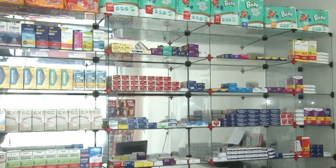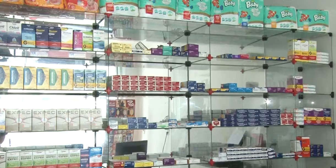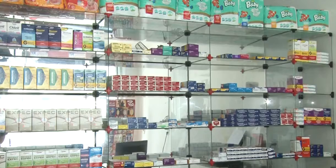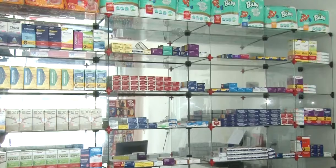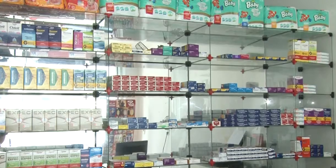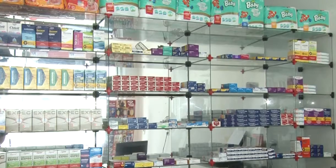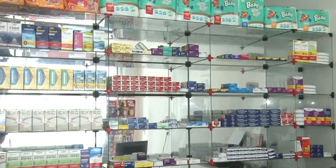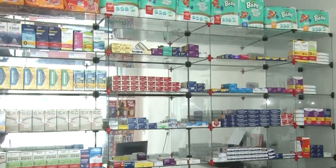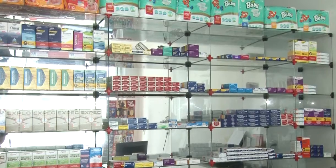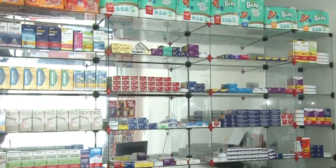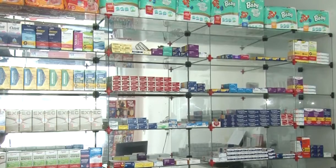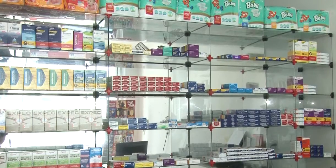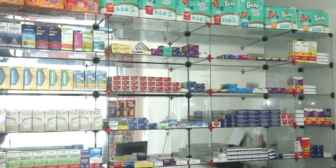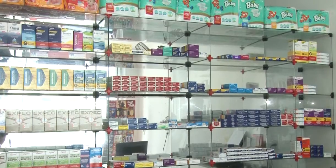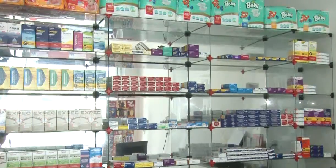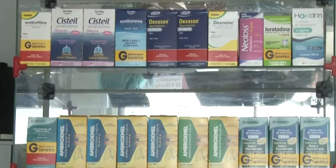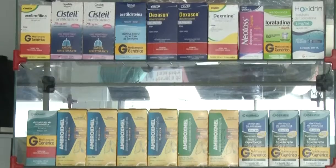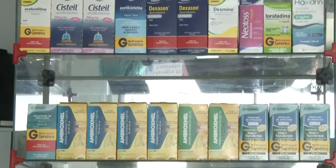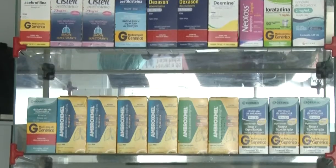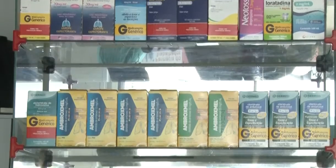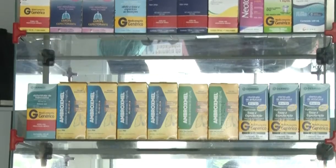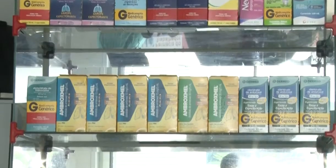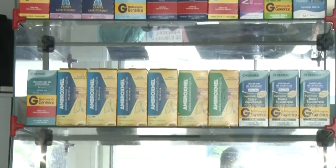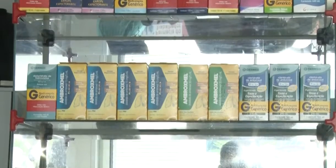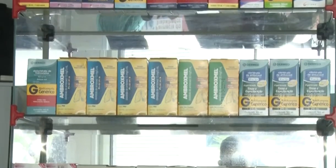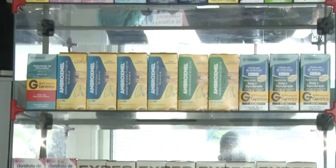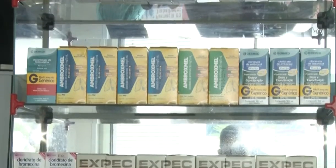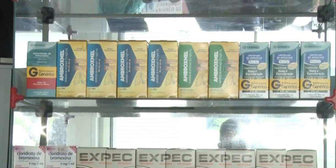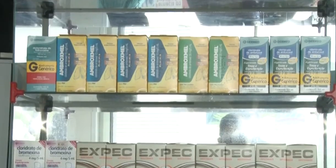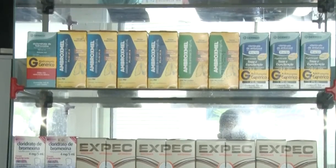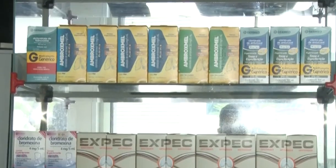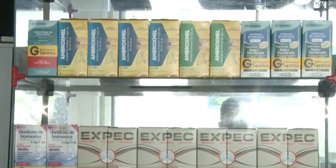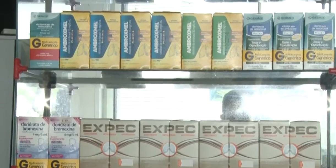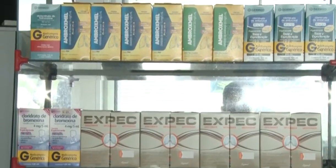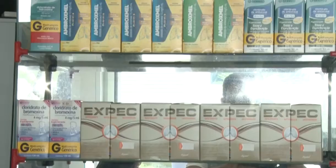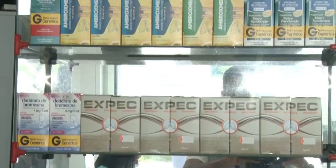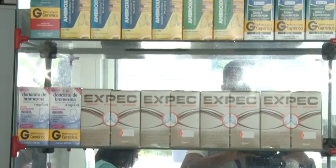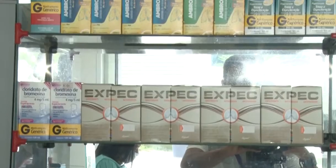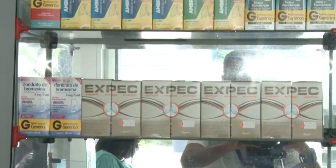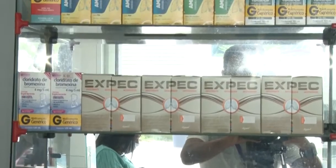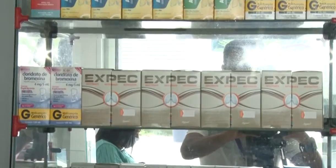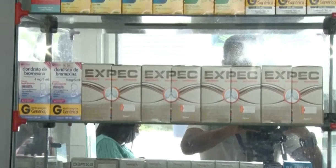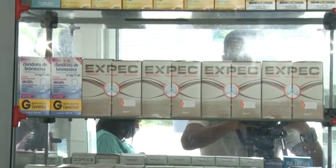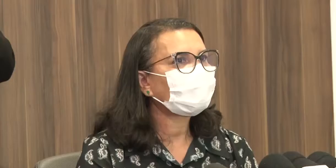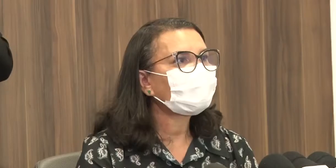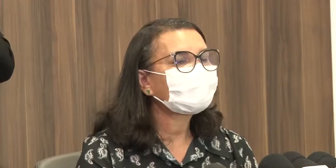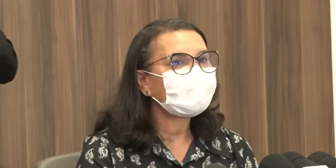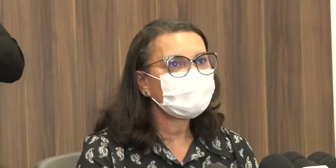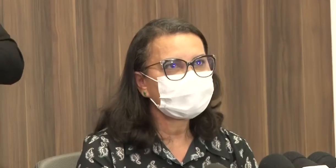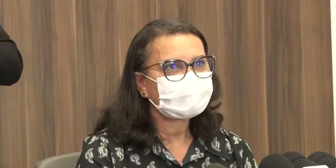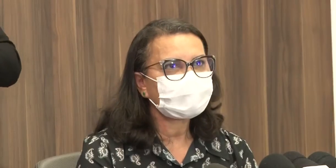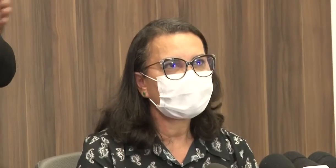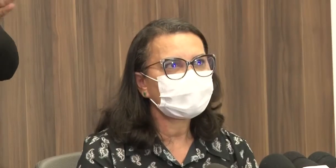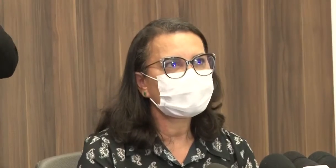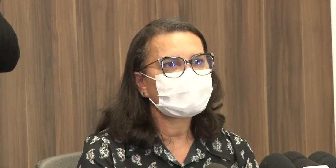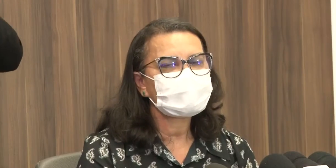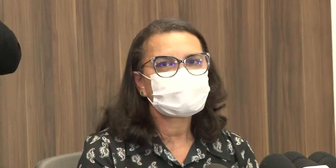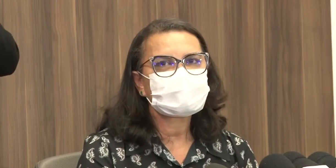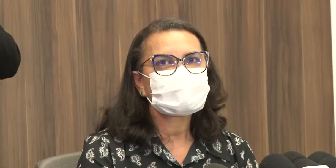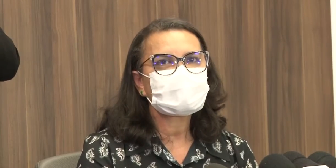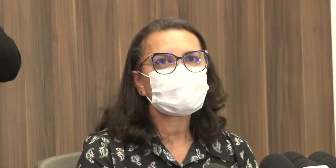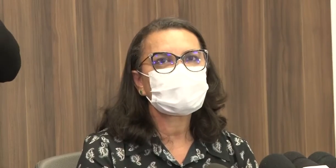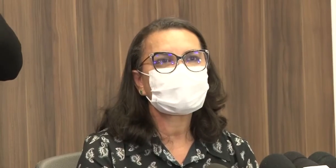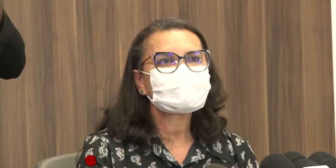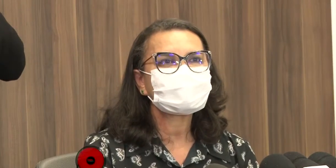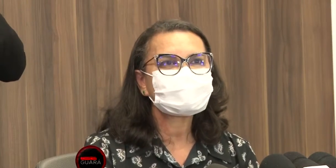etapas. Outro assunto que ganhou destaque foi o uso de corticoides no tratamento da Covid. Qualquer medicamento deve